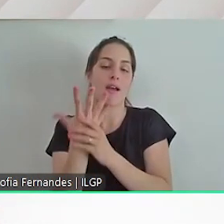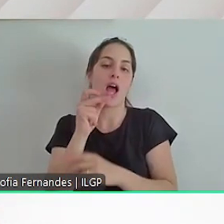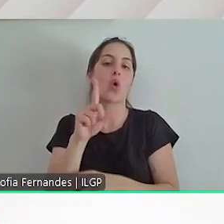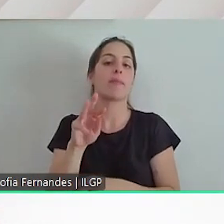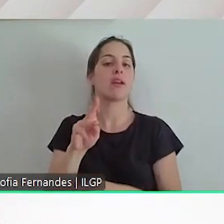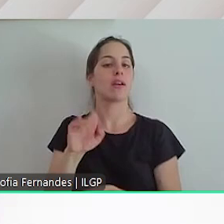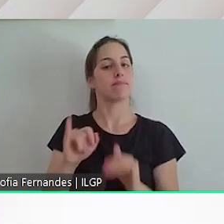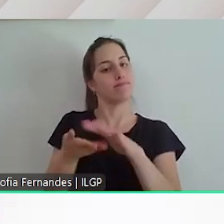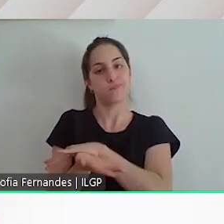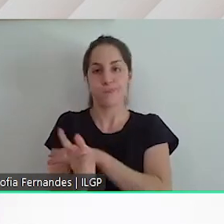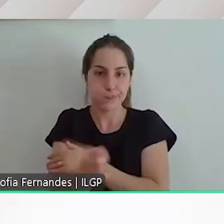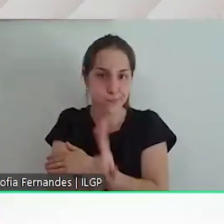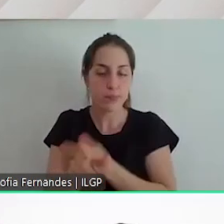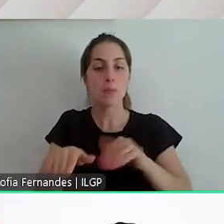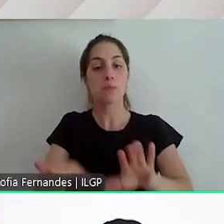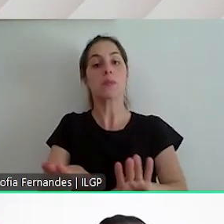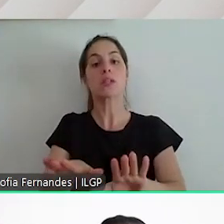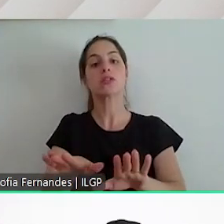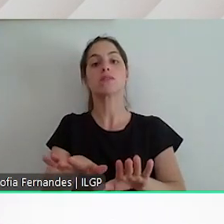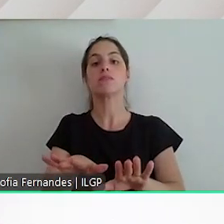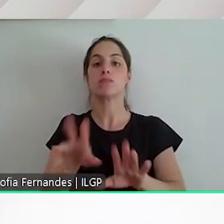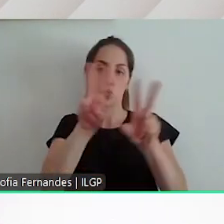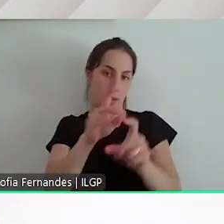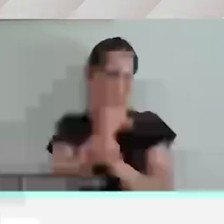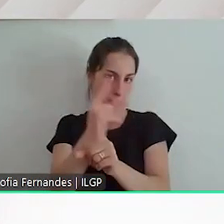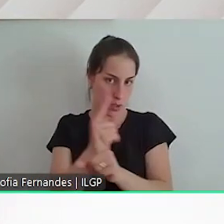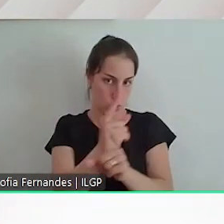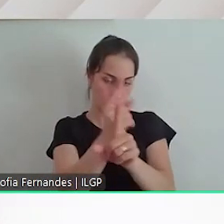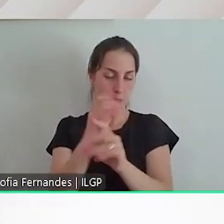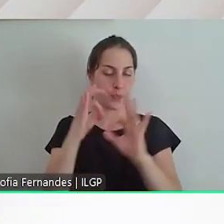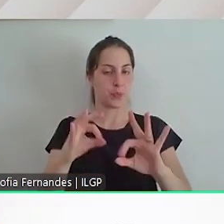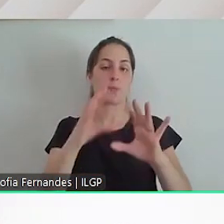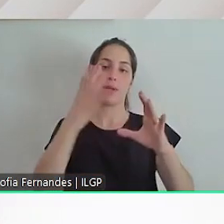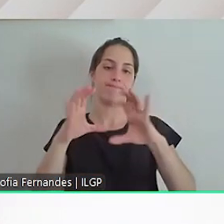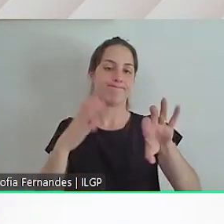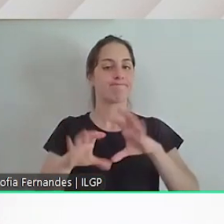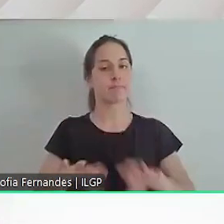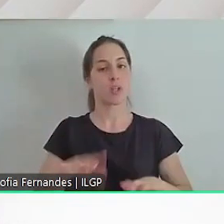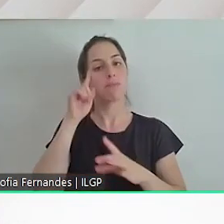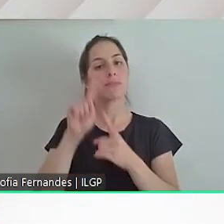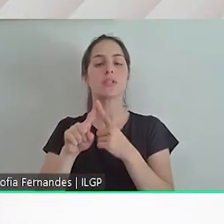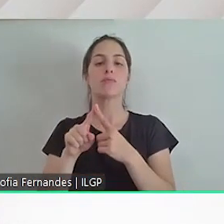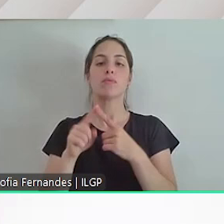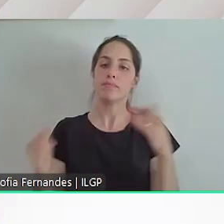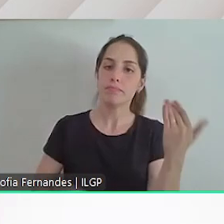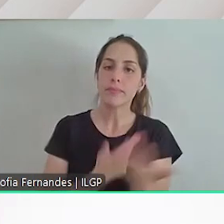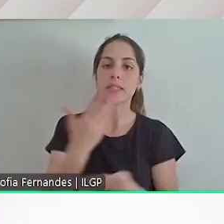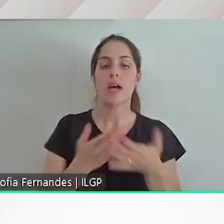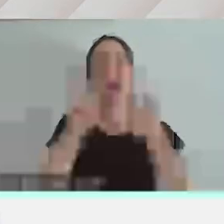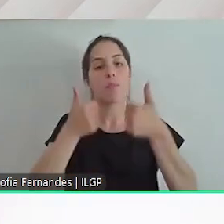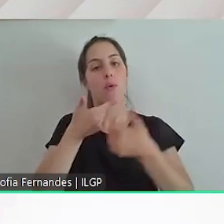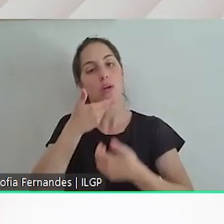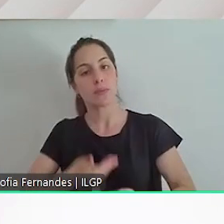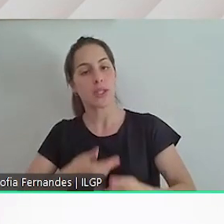ser mais colaborativa e de divulgação de boas práticas através